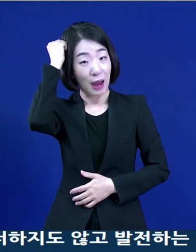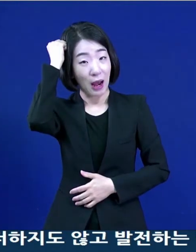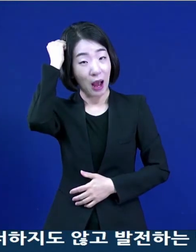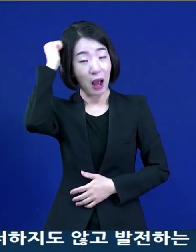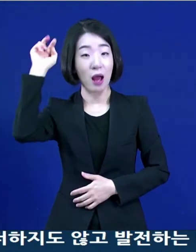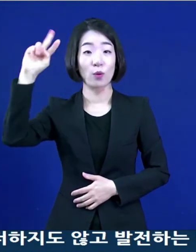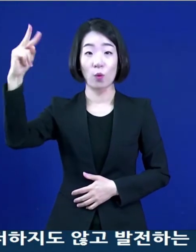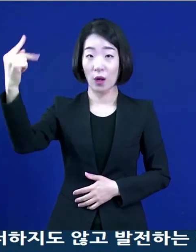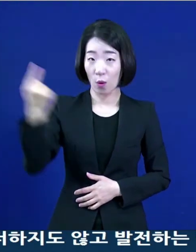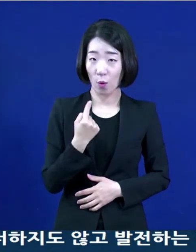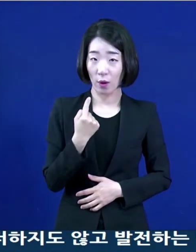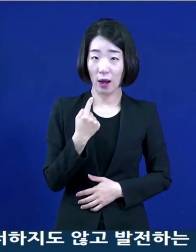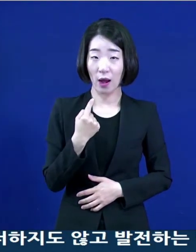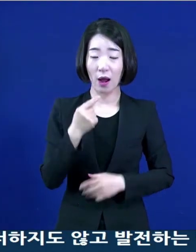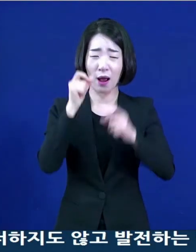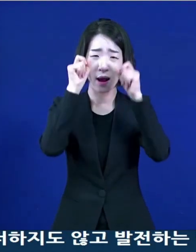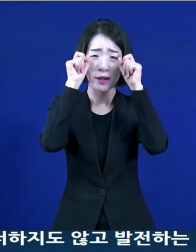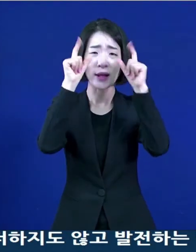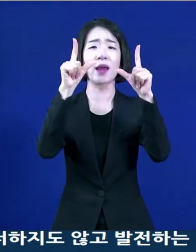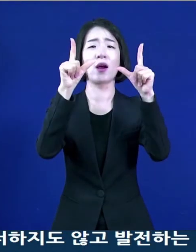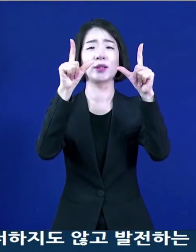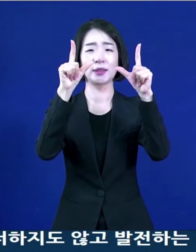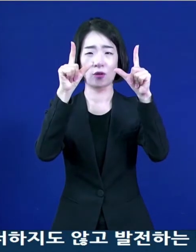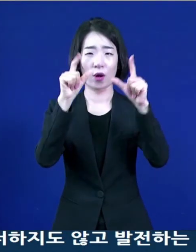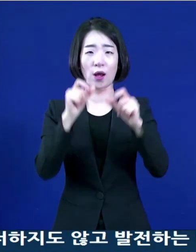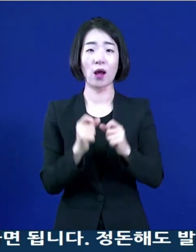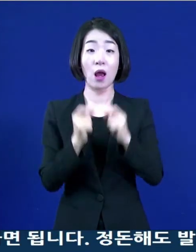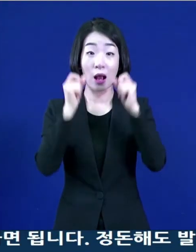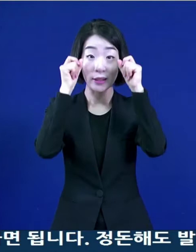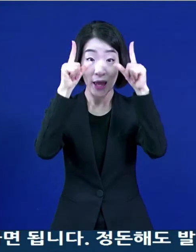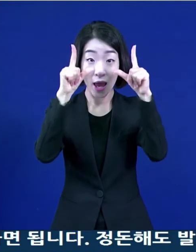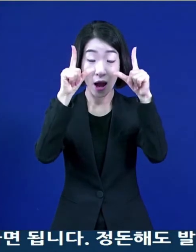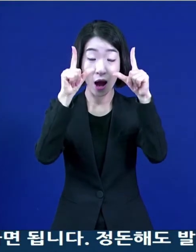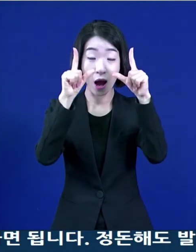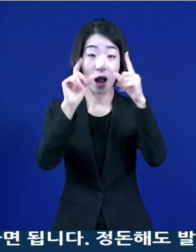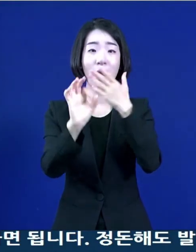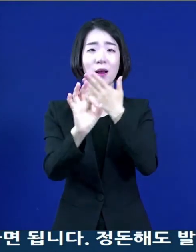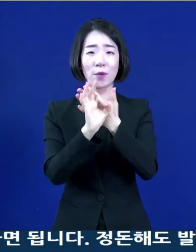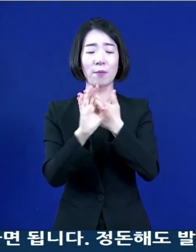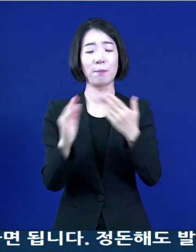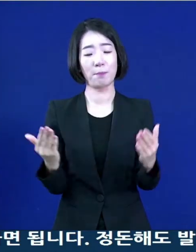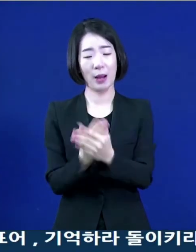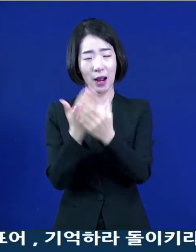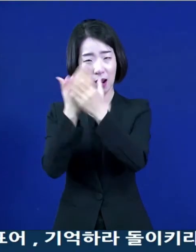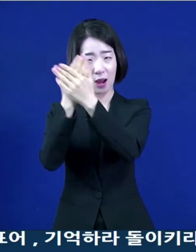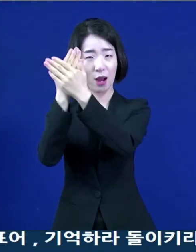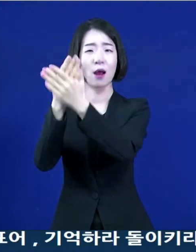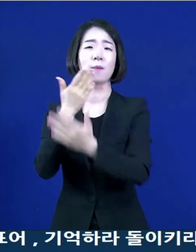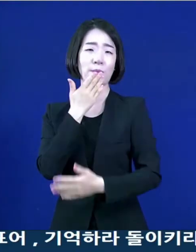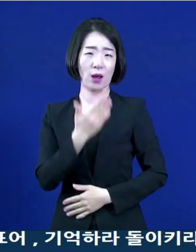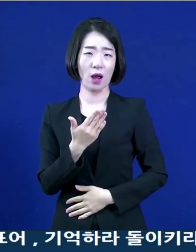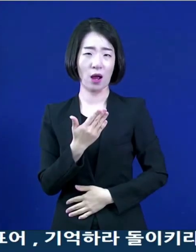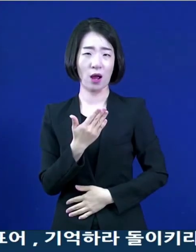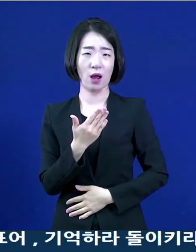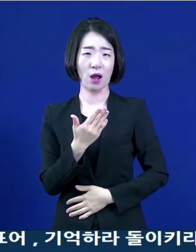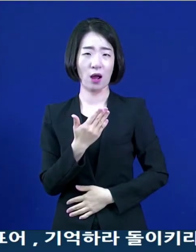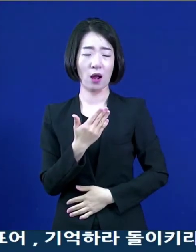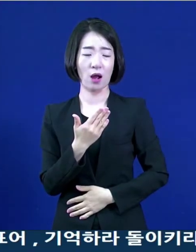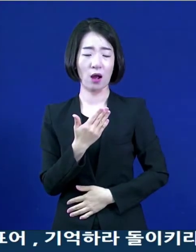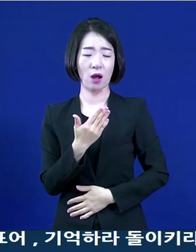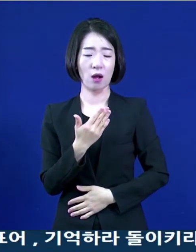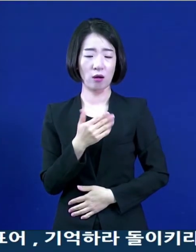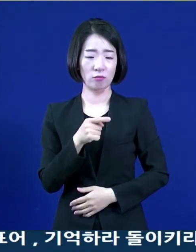돌이키라, 깨어있으라. 깨어있어도 발전입니다. 깨어있으면 정돈되는 거예요. 혼미스러웠던